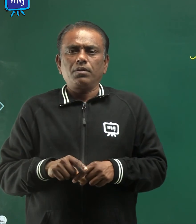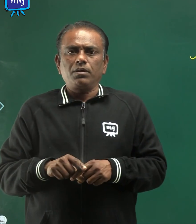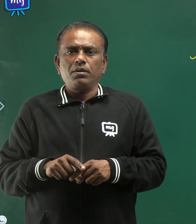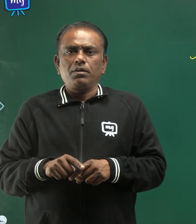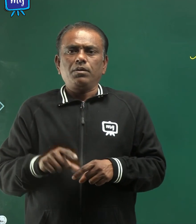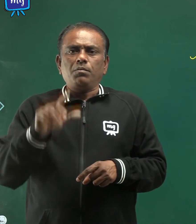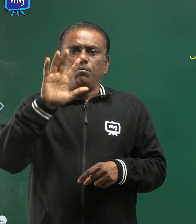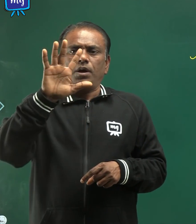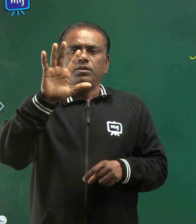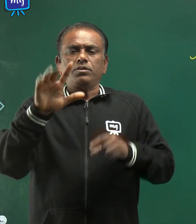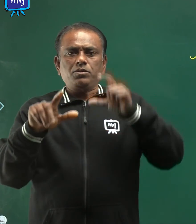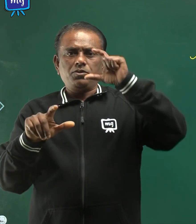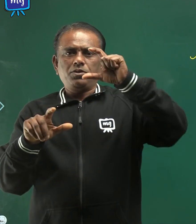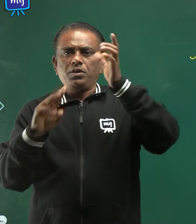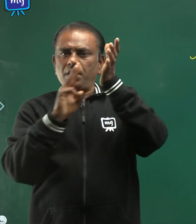5 सेमी